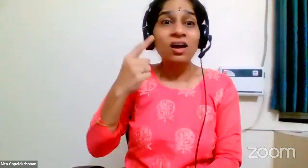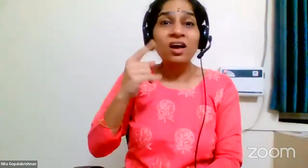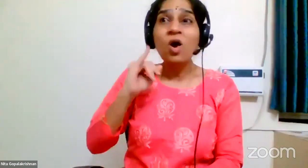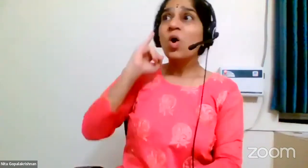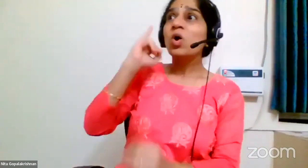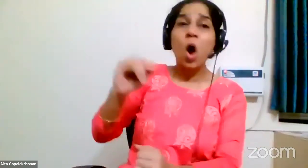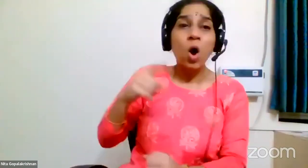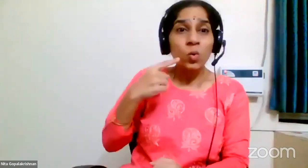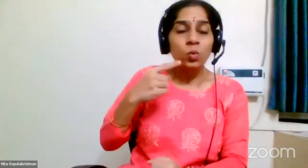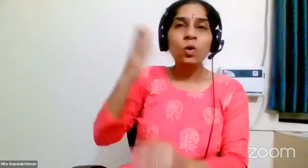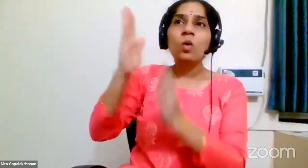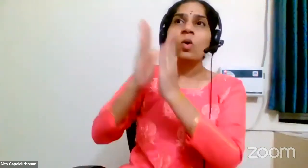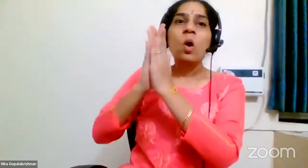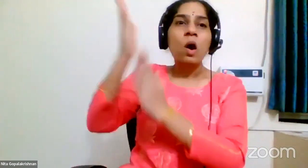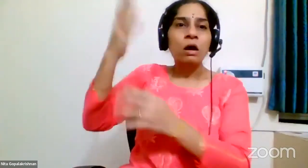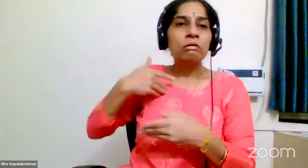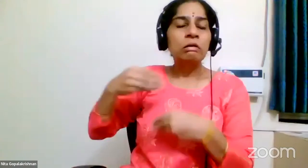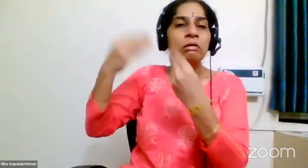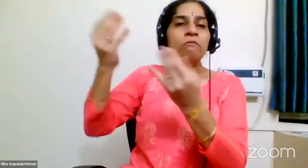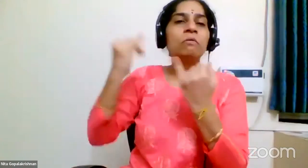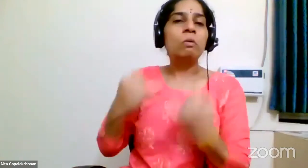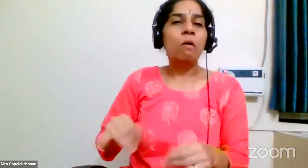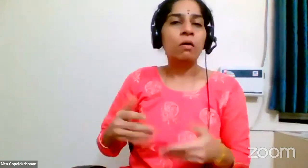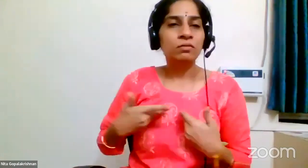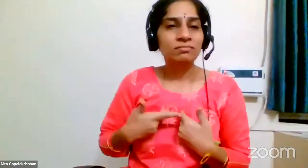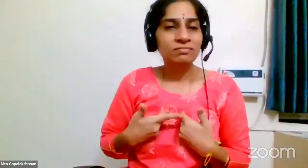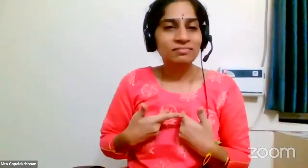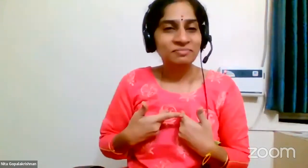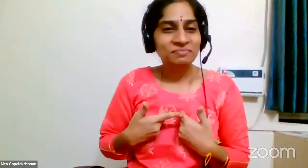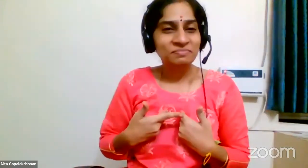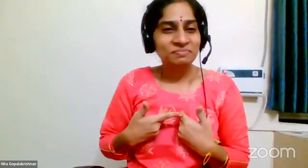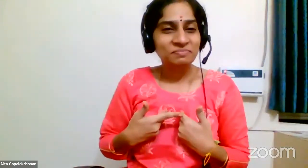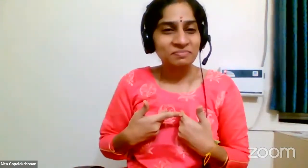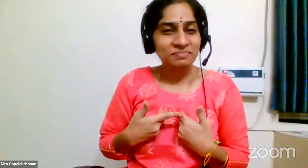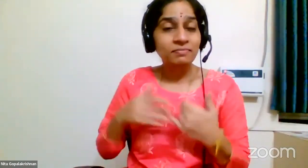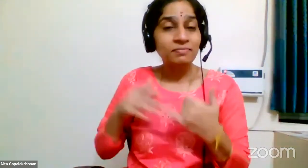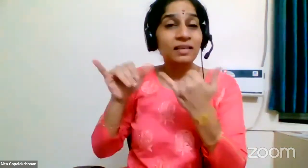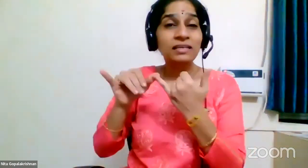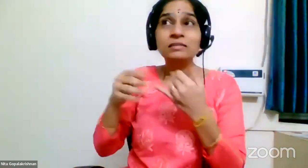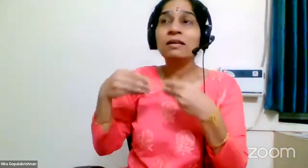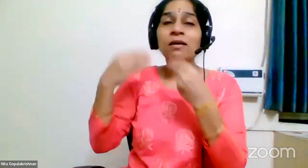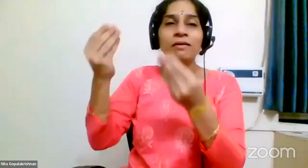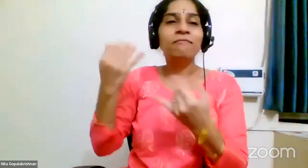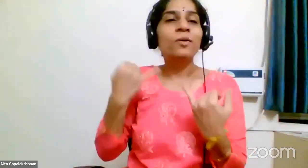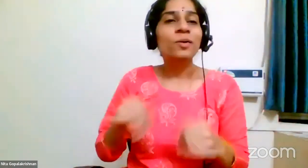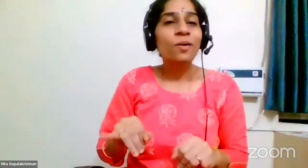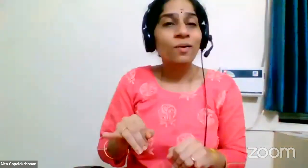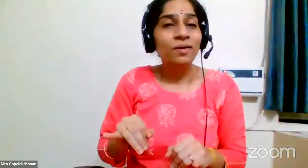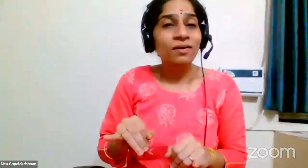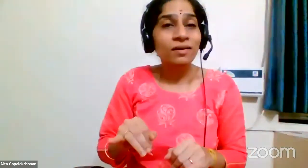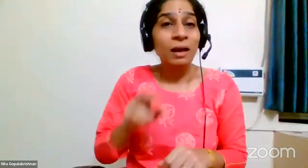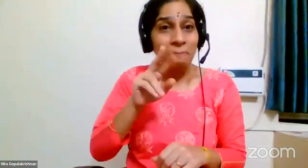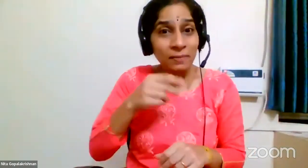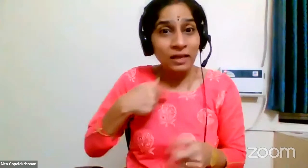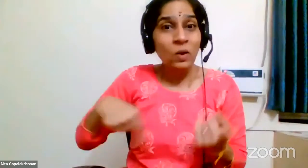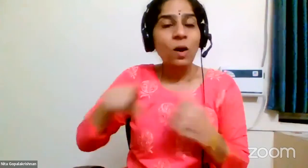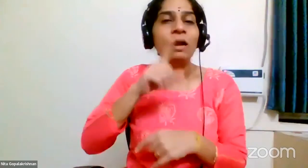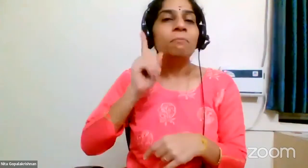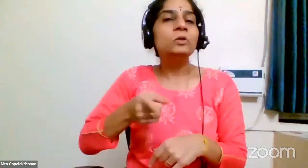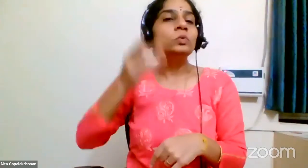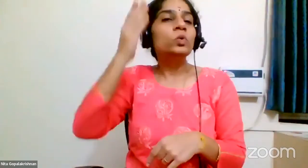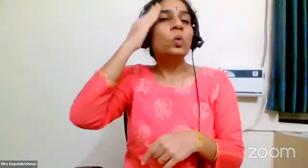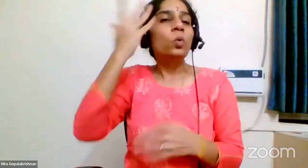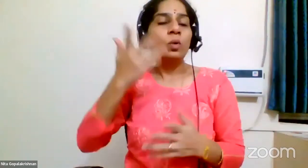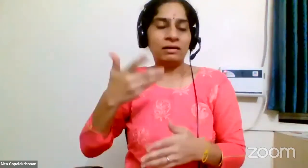तो इसीलिए हमें यह ध्यान रखना है कि हम कितना भी इस नॉलेज को पढ़ लें, सुन लें, लेकिन